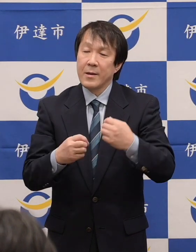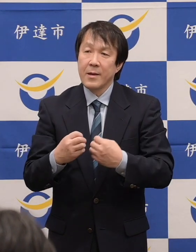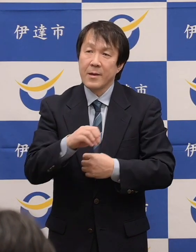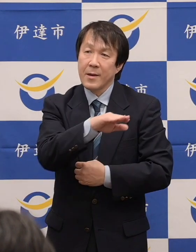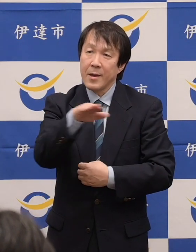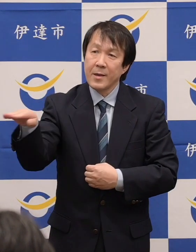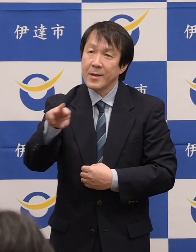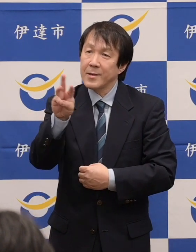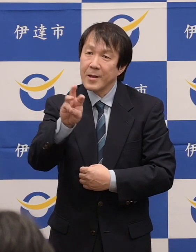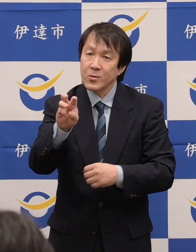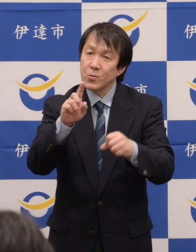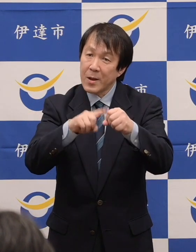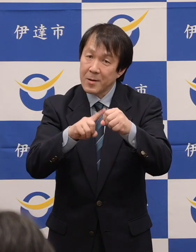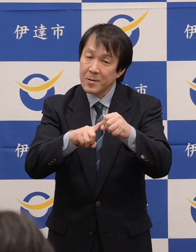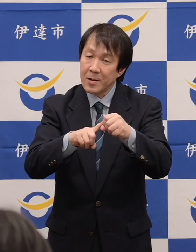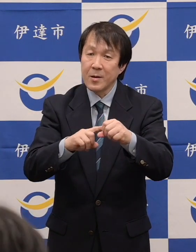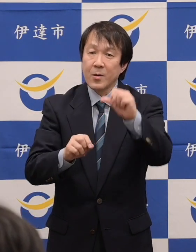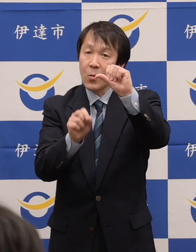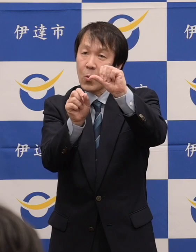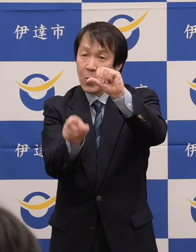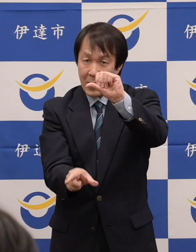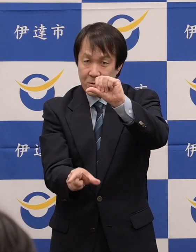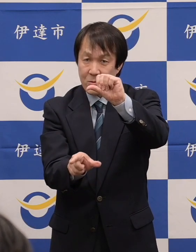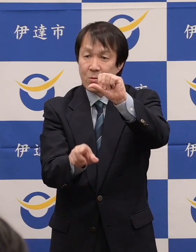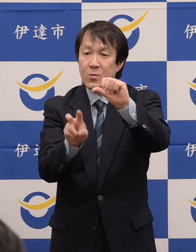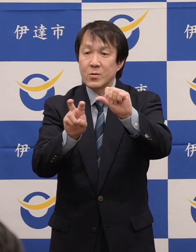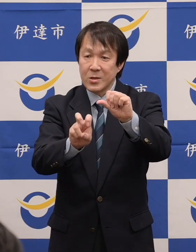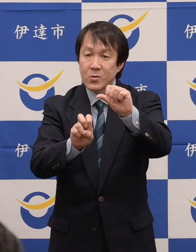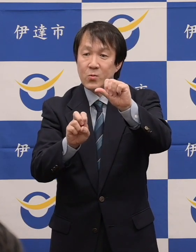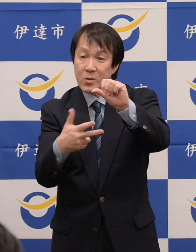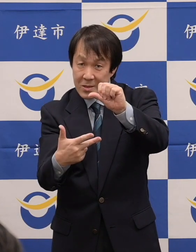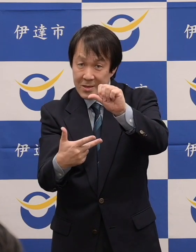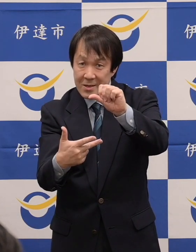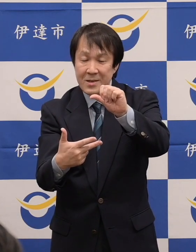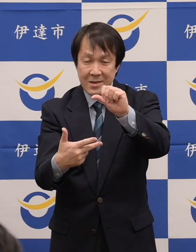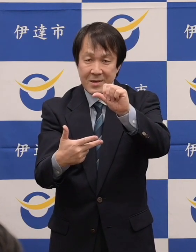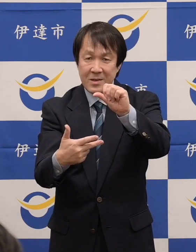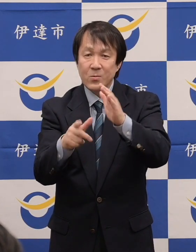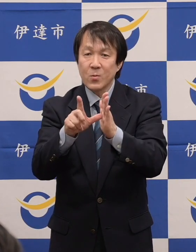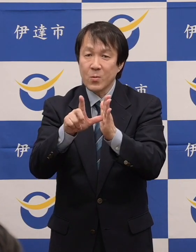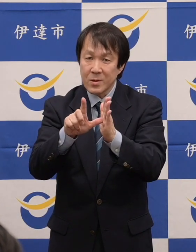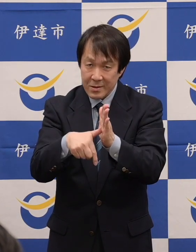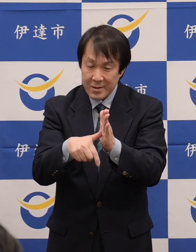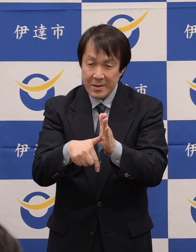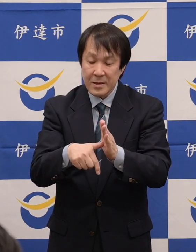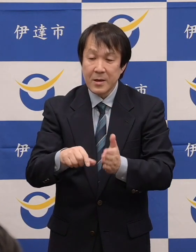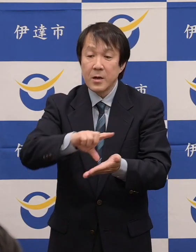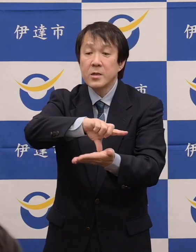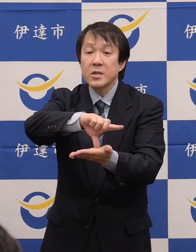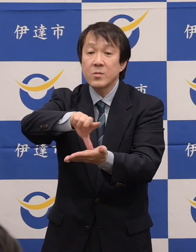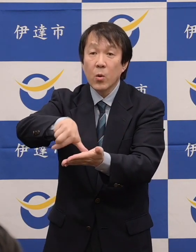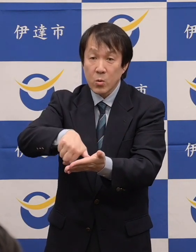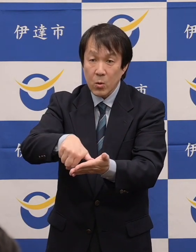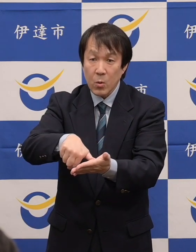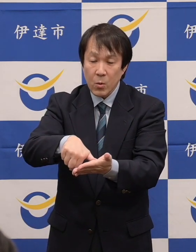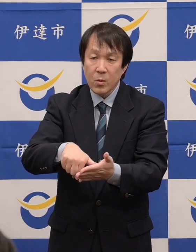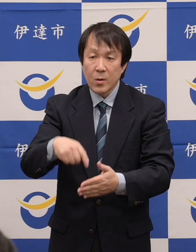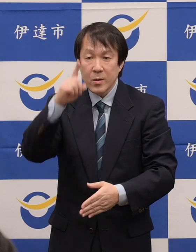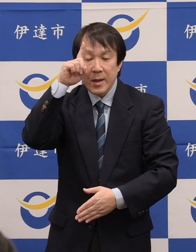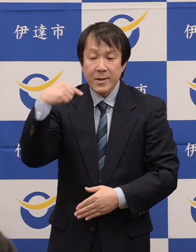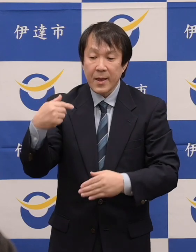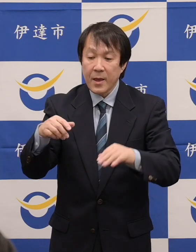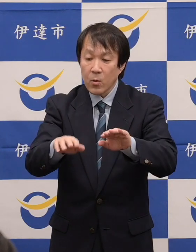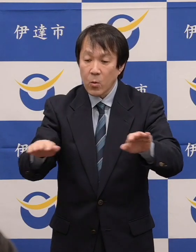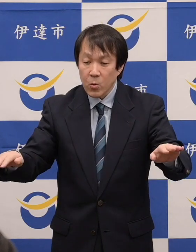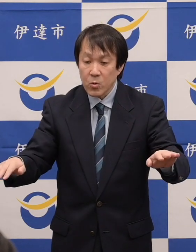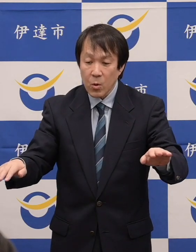年の5月27日に、地元の伊達こども園の